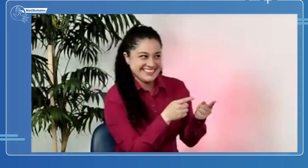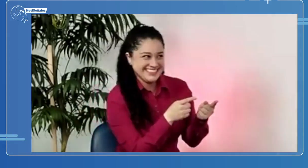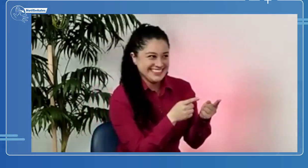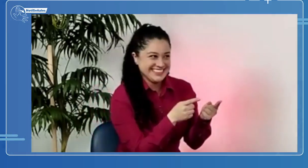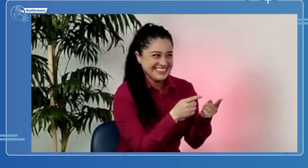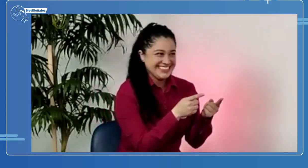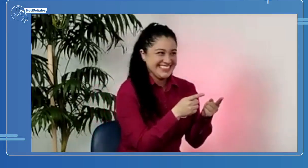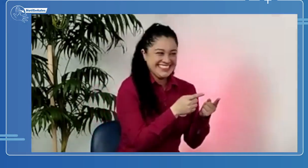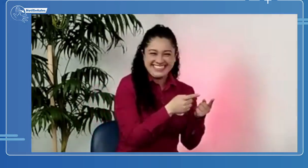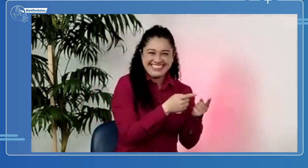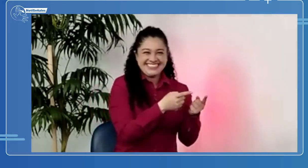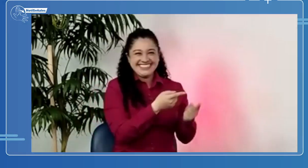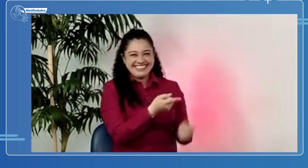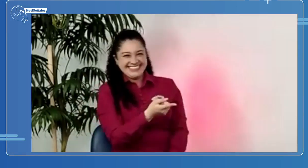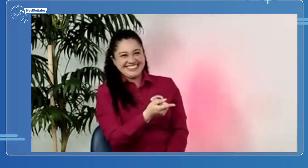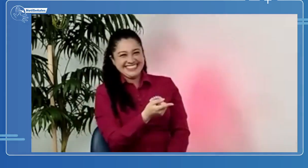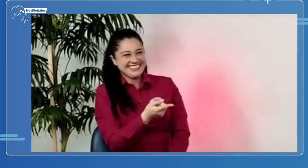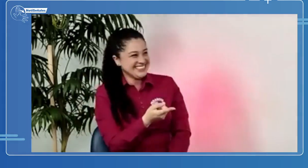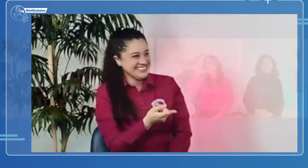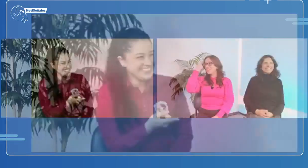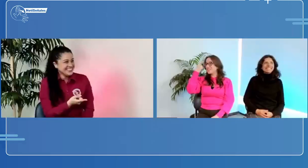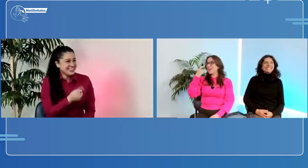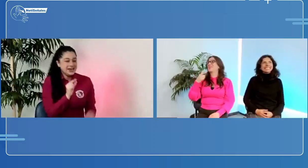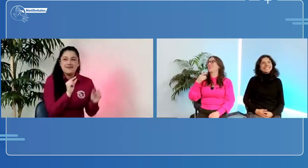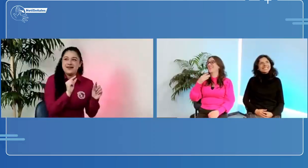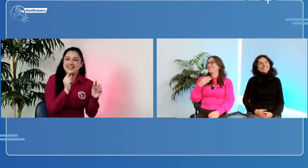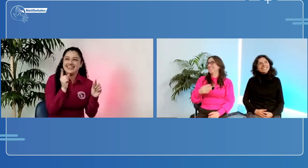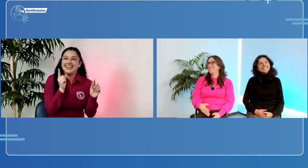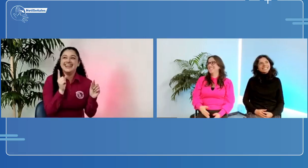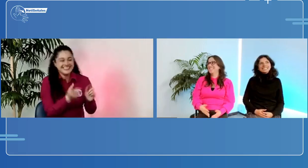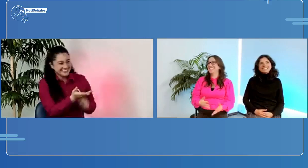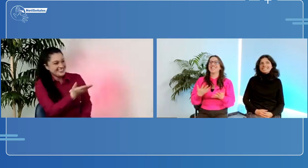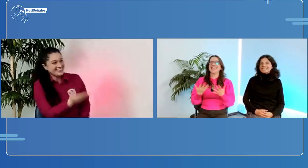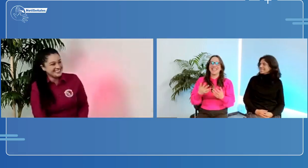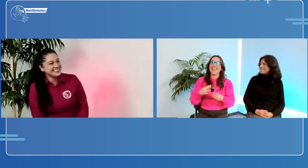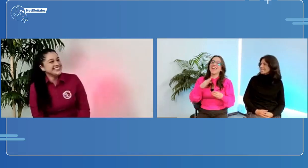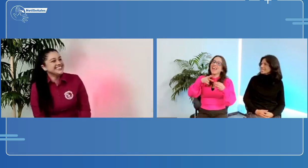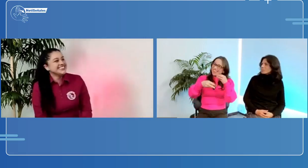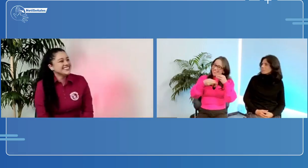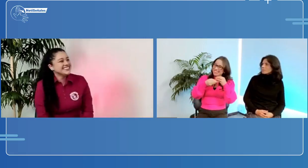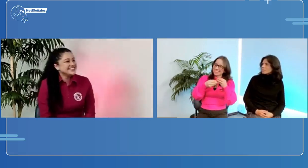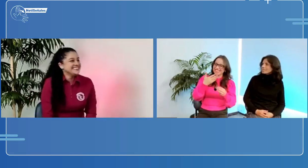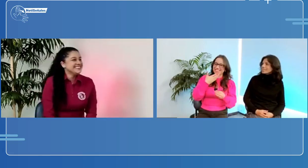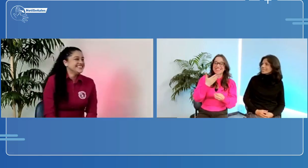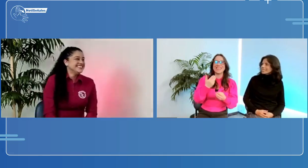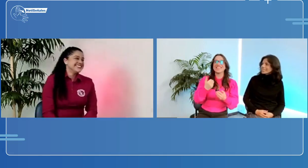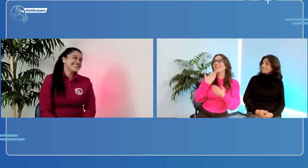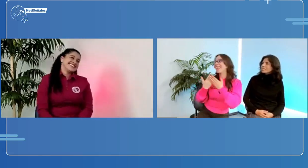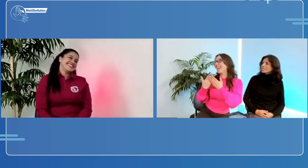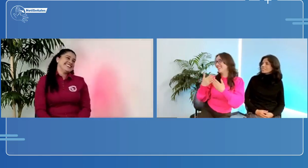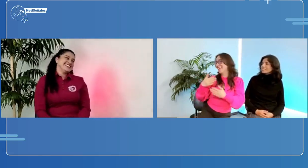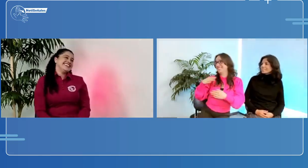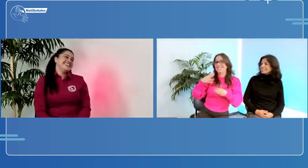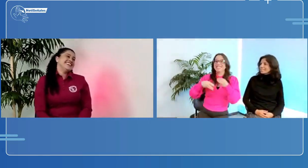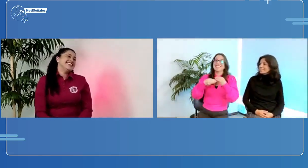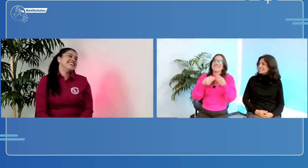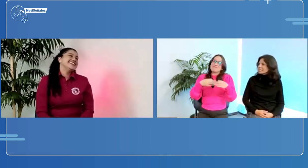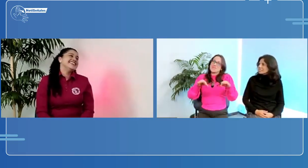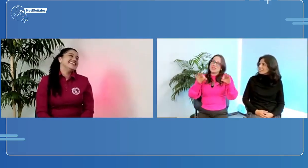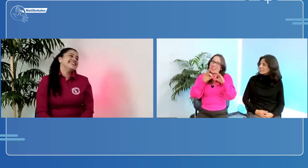contar? Con mucho gusto, sí, claro, Paula. Bueno, adicional, gracias,